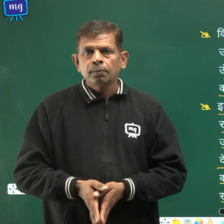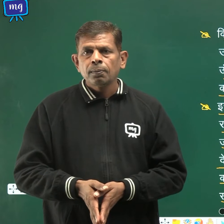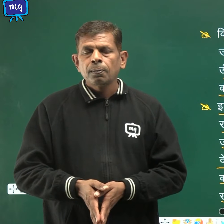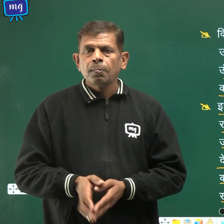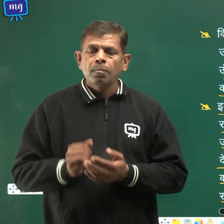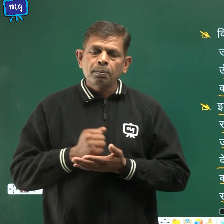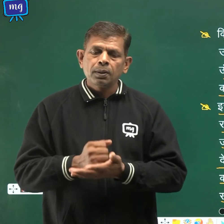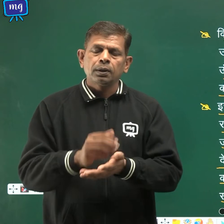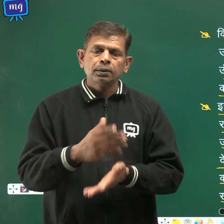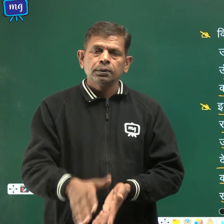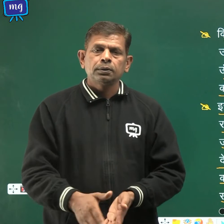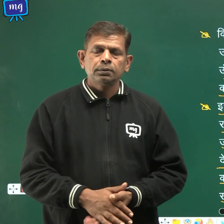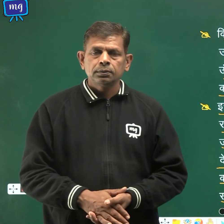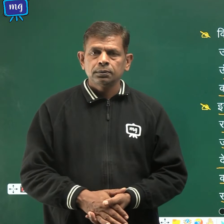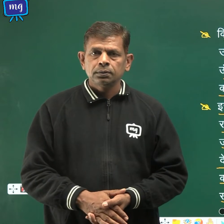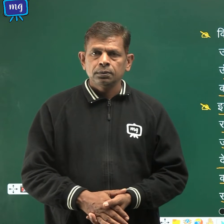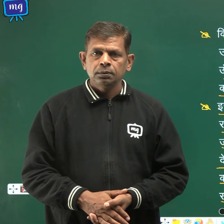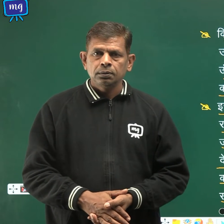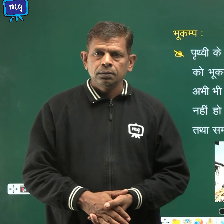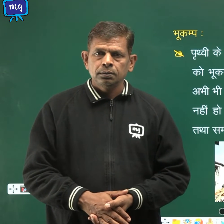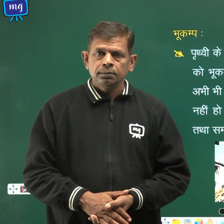प्रदान करती है।